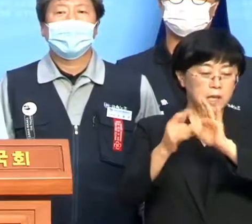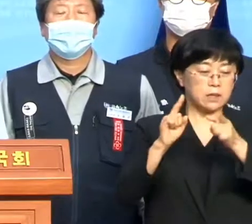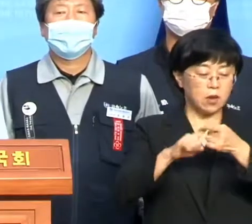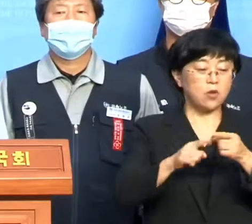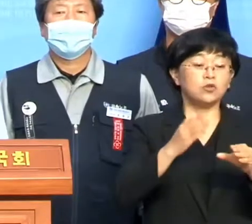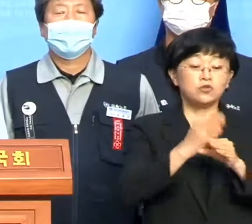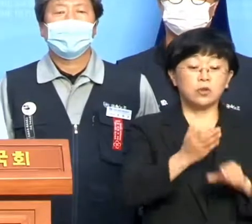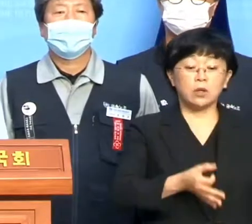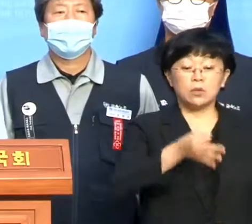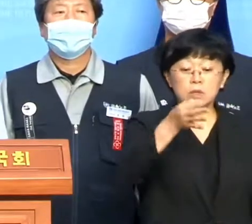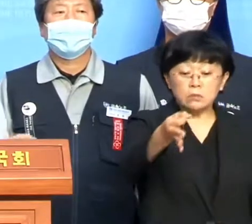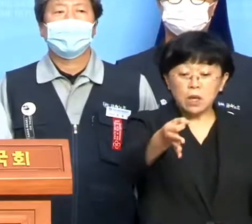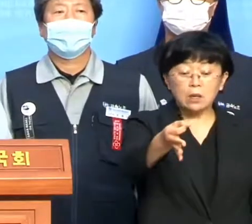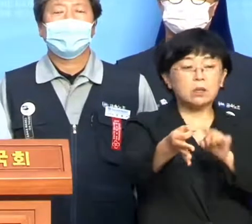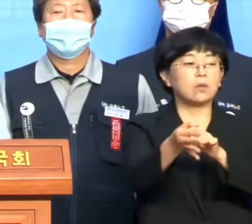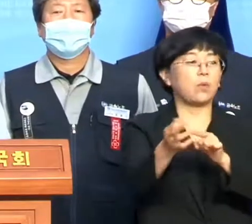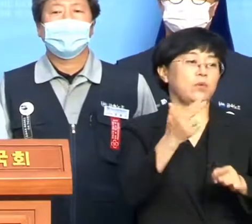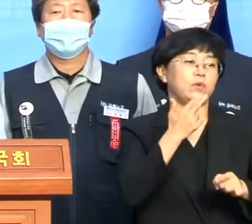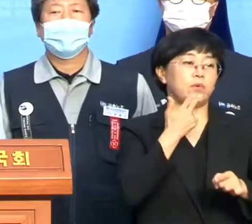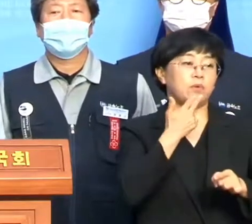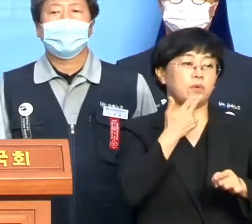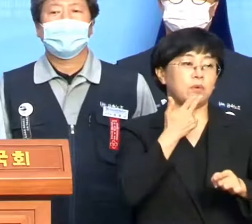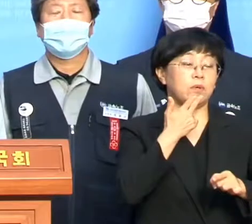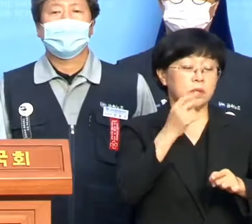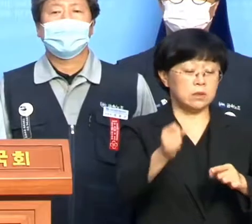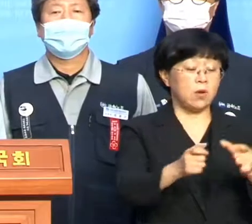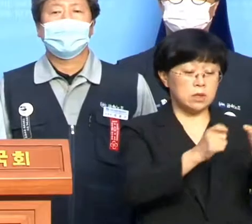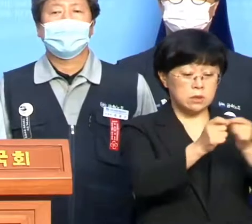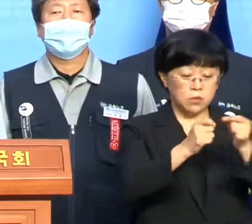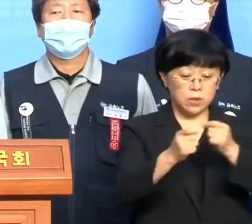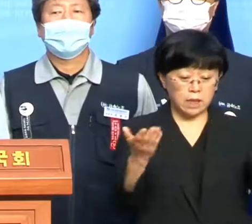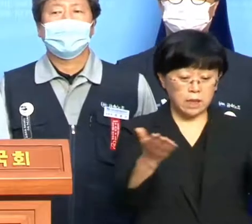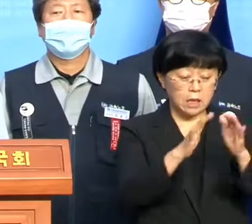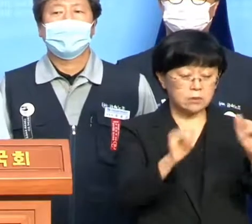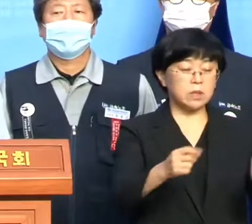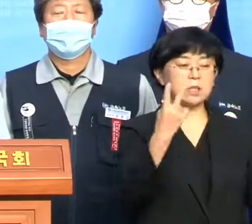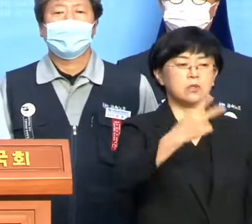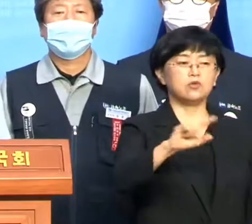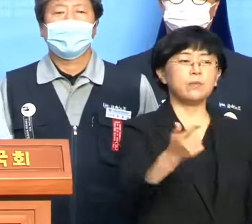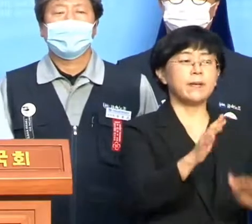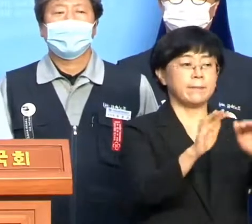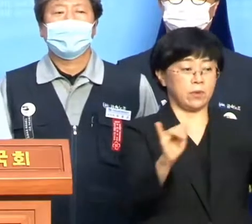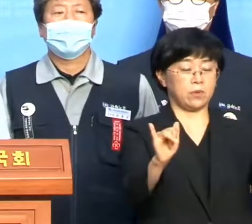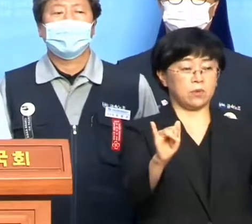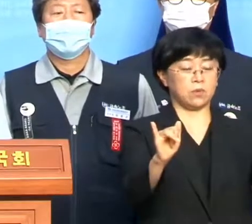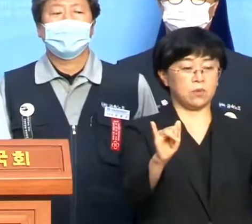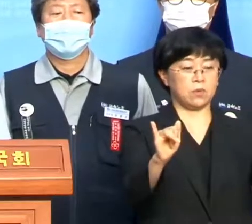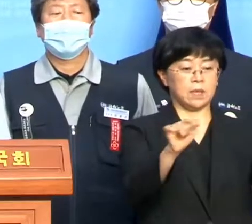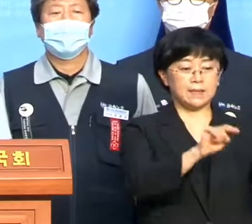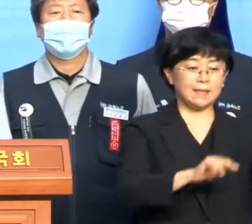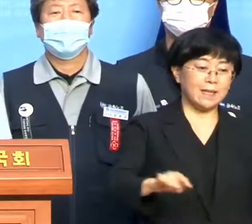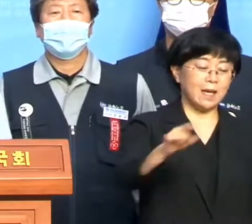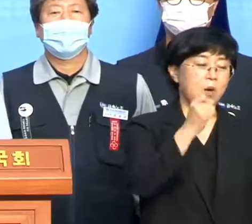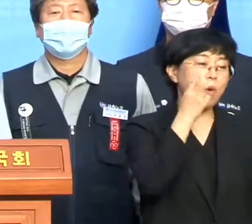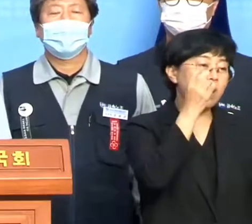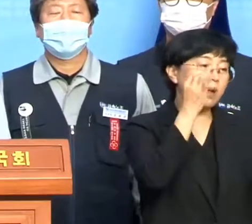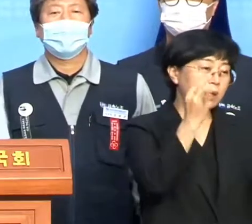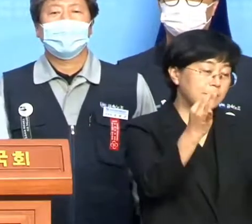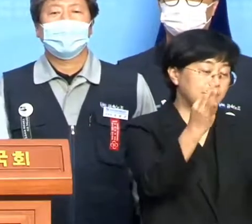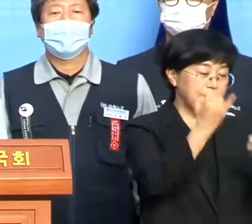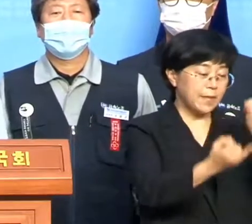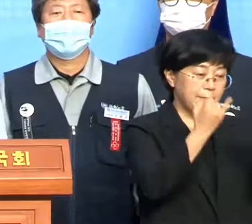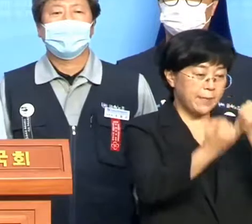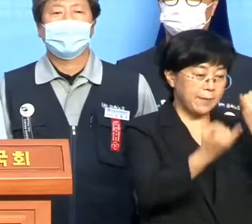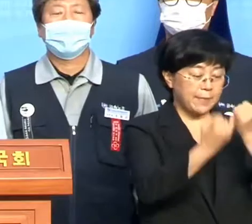겁이 집을 되지 않았습니다 이로 인해서 하청업체 노동자 2천 6백 명 의 체불 미 발생을